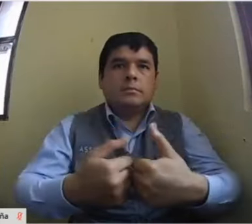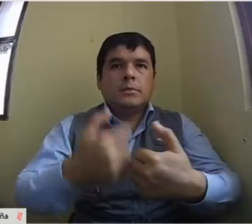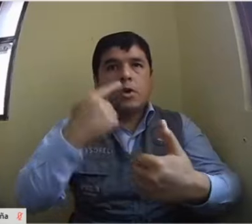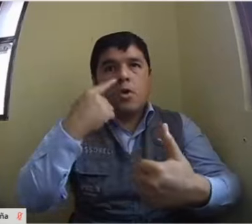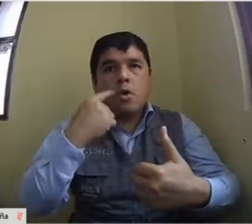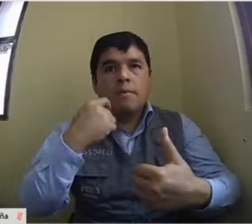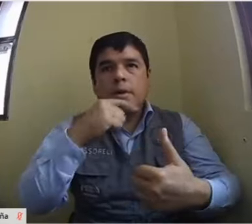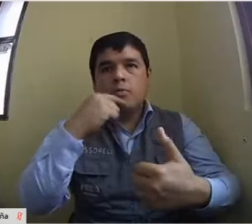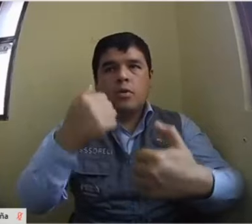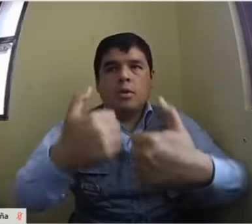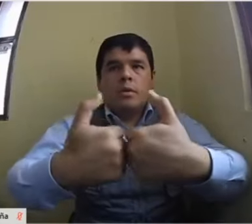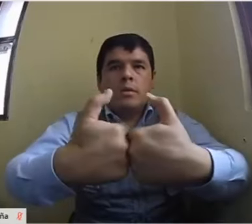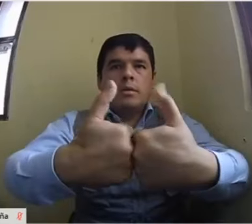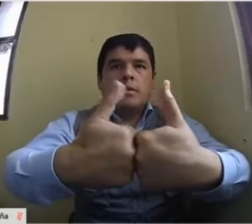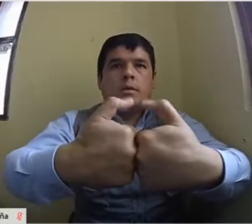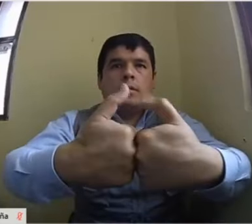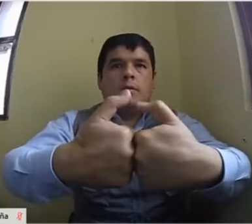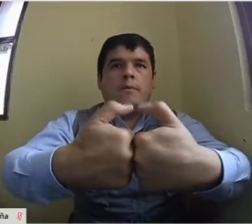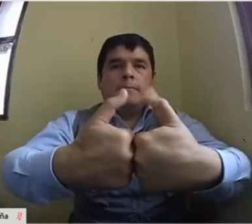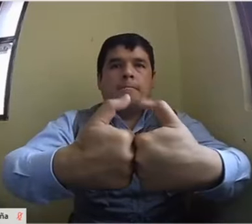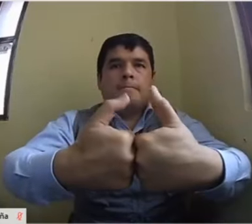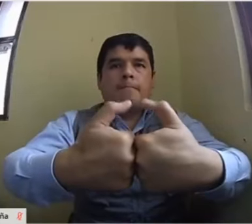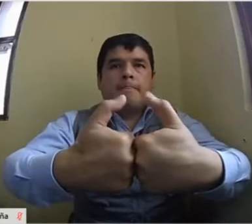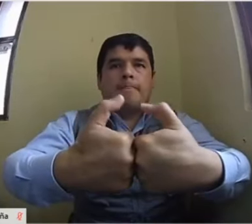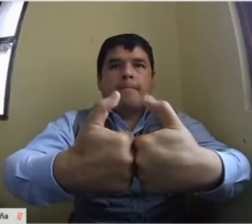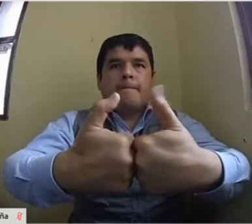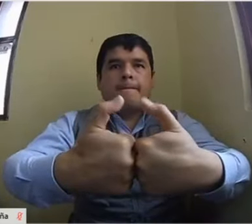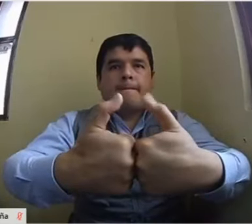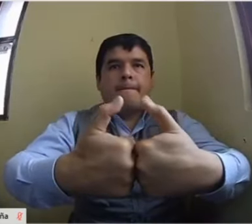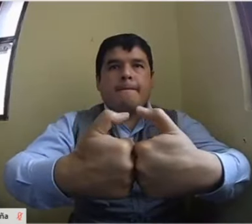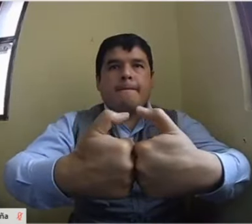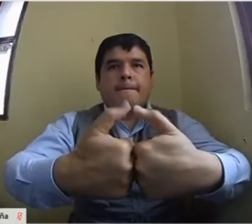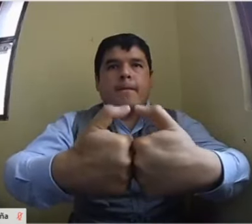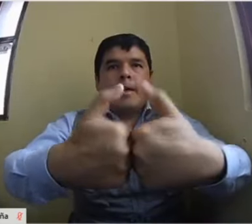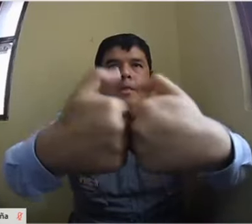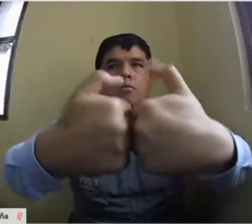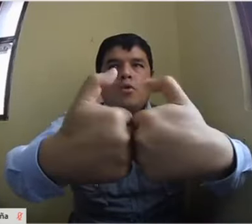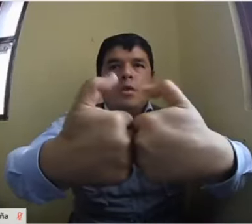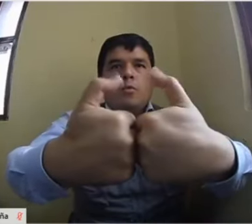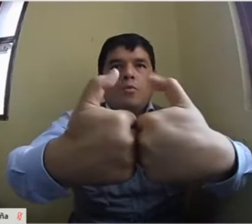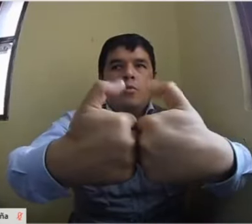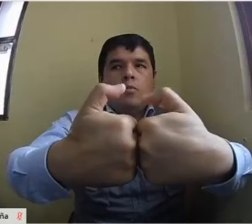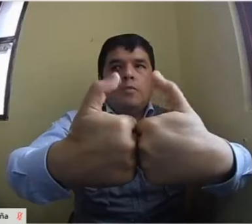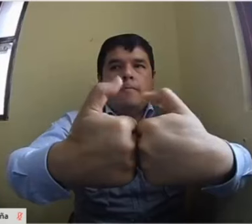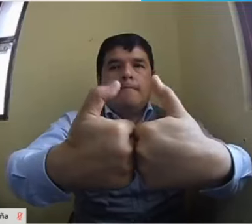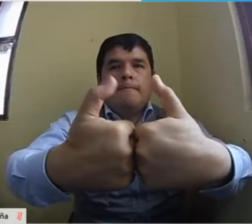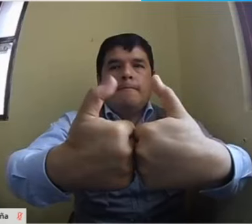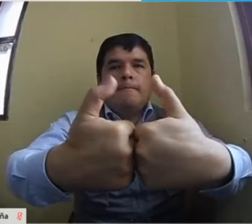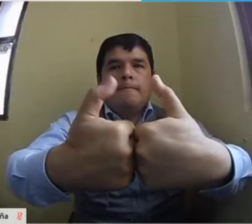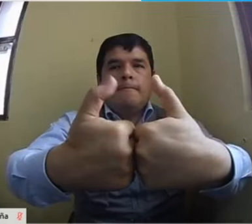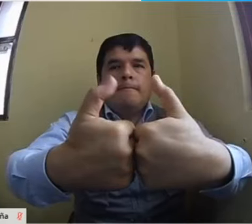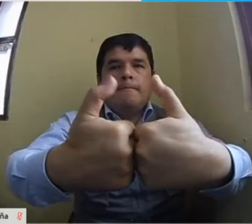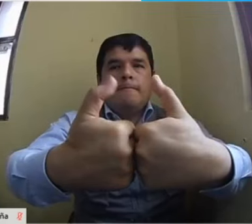Enamorado, hombre, mujer, enamorado, enamorada, va a depender.